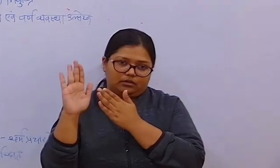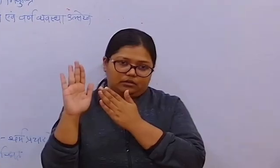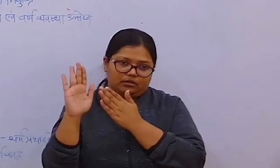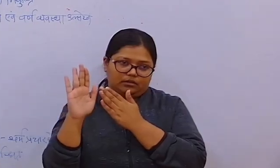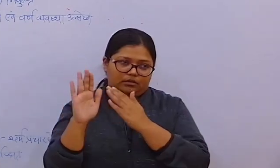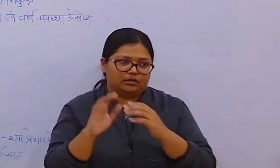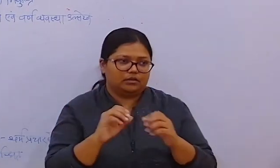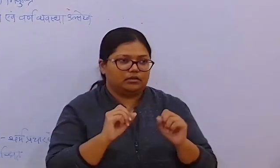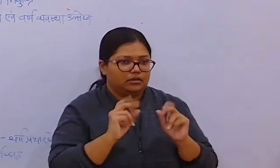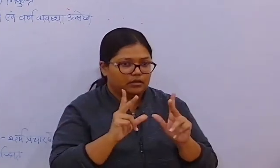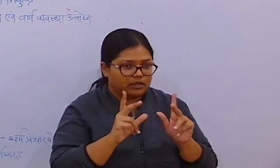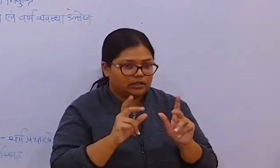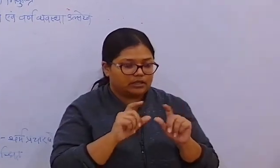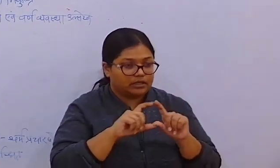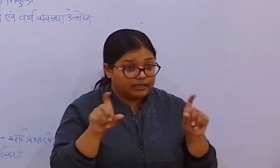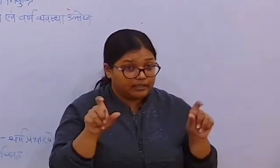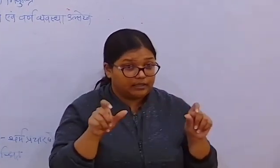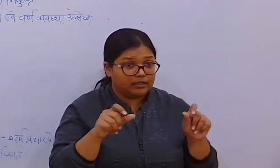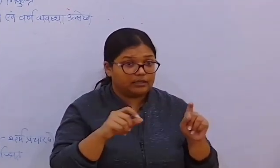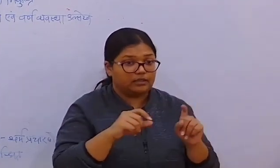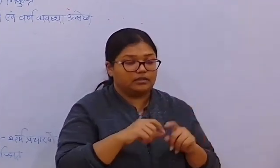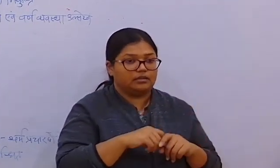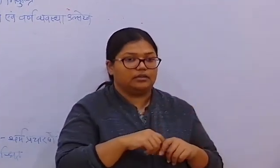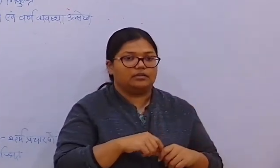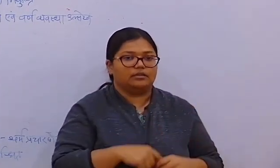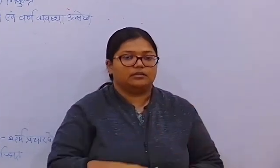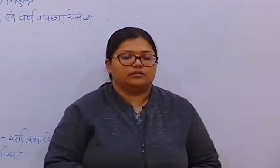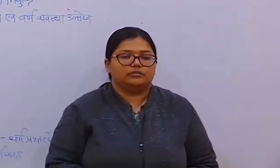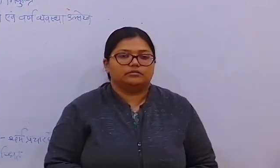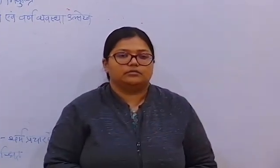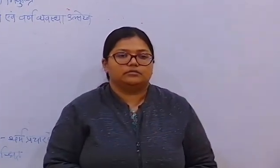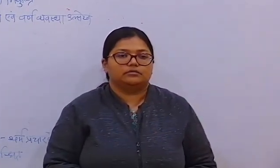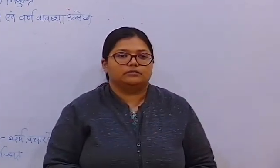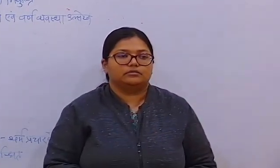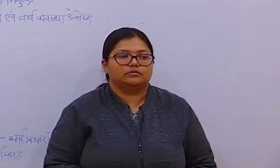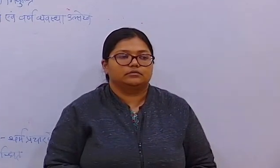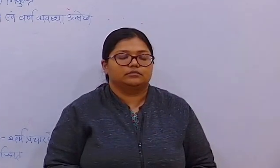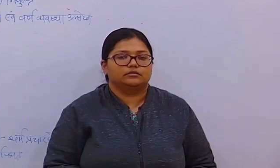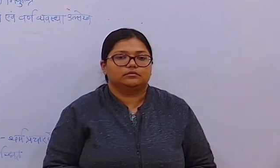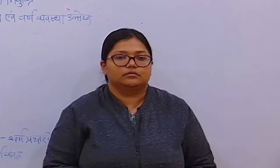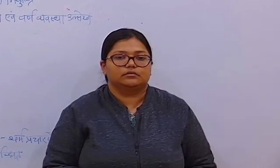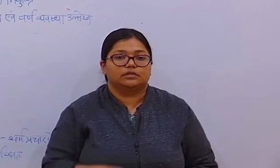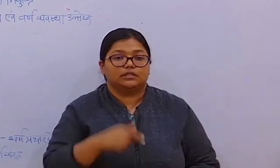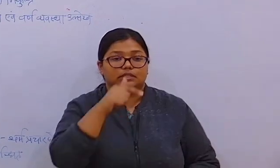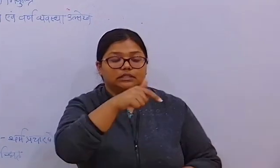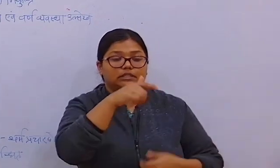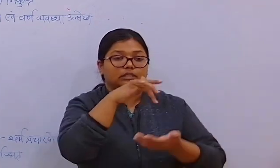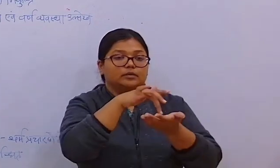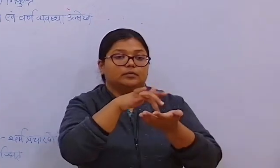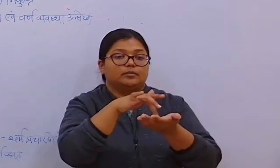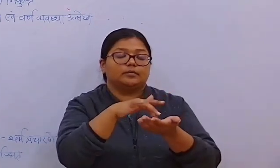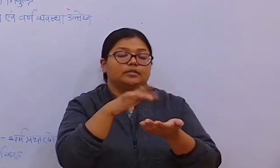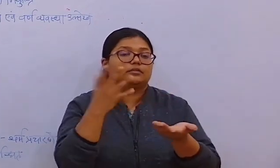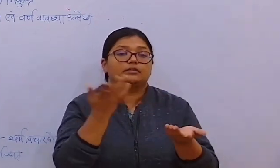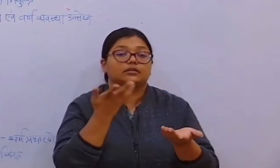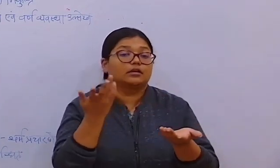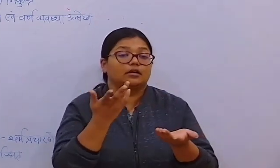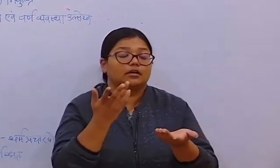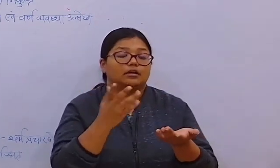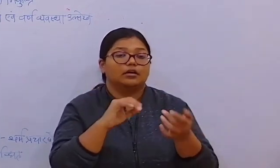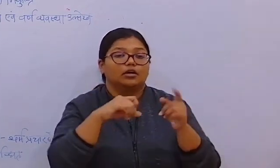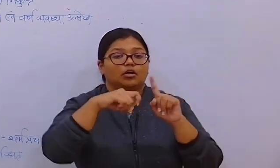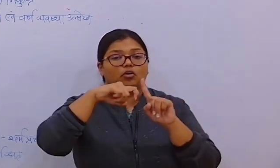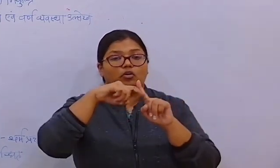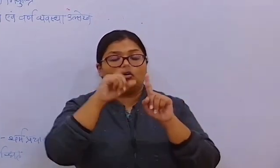प्रयाग स्तंभ लेख। यह कौशाम्बी में स्थित था, यह कौशाम्बी में स्थित